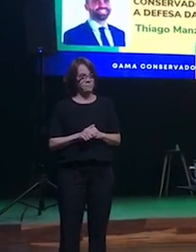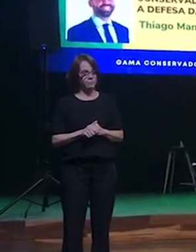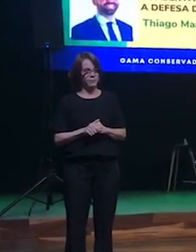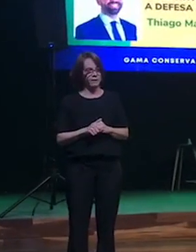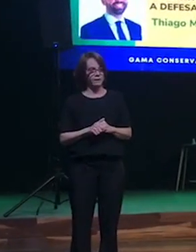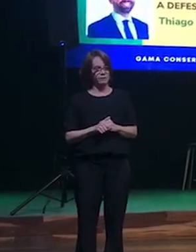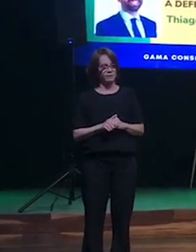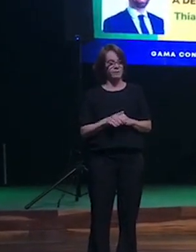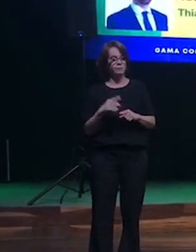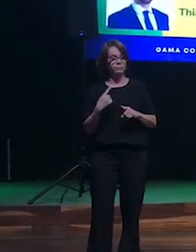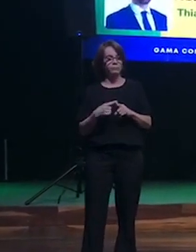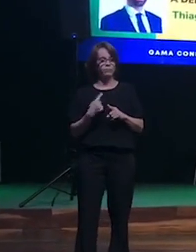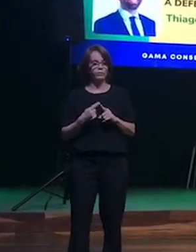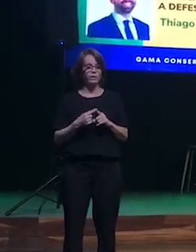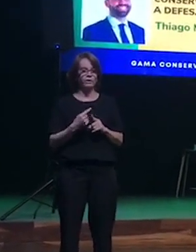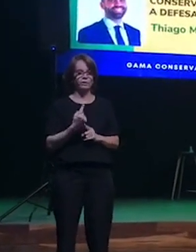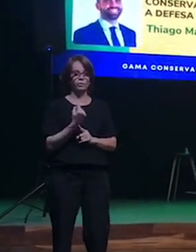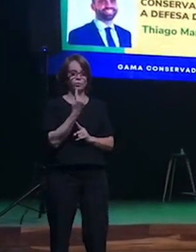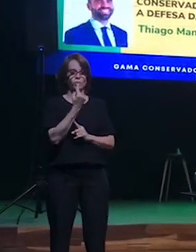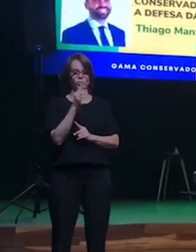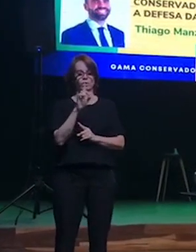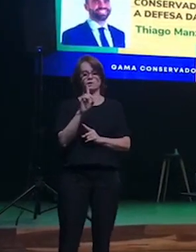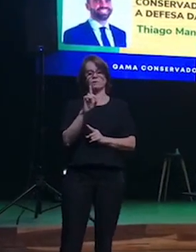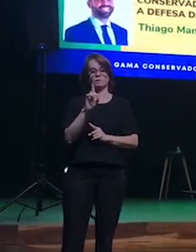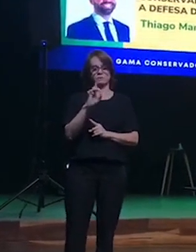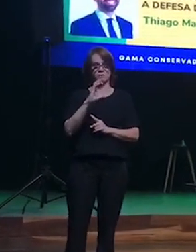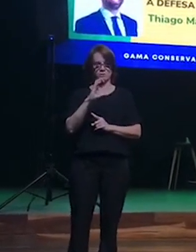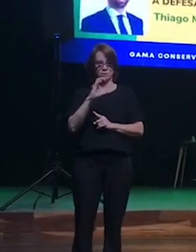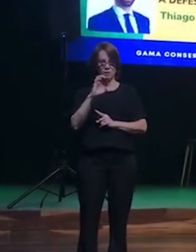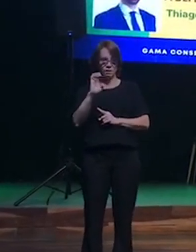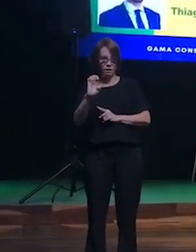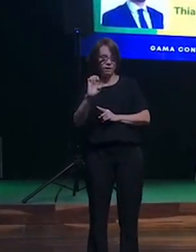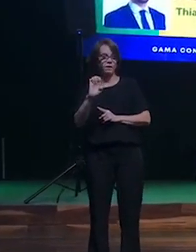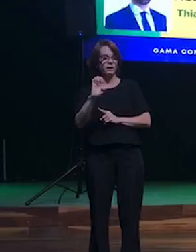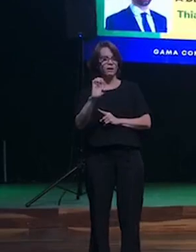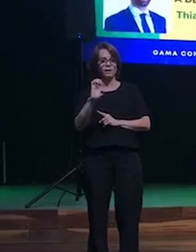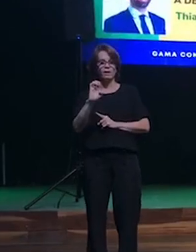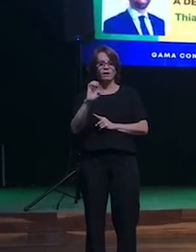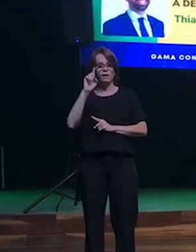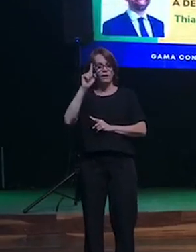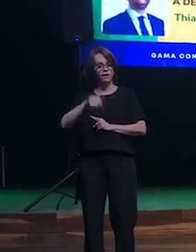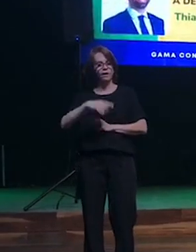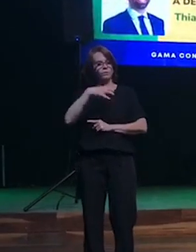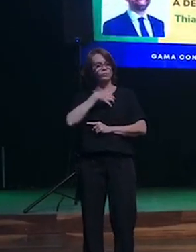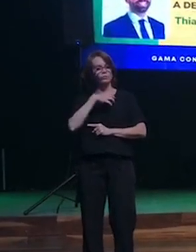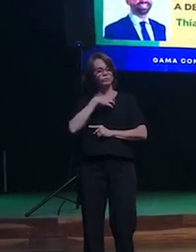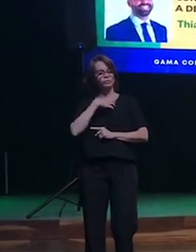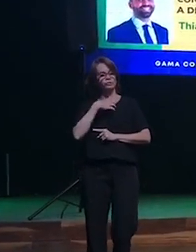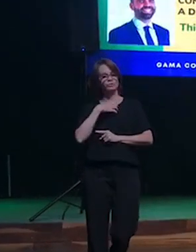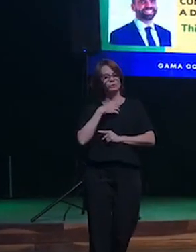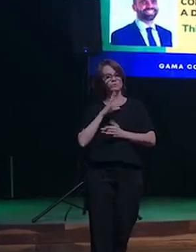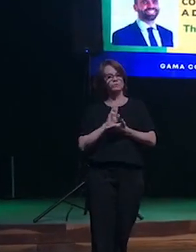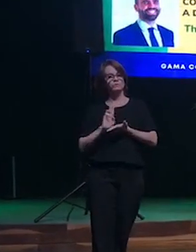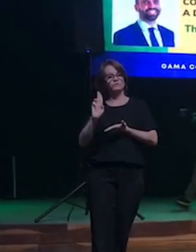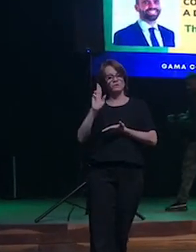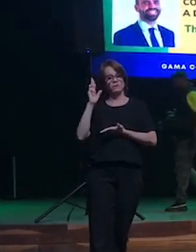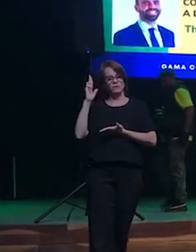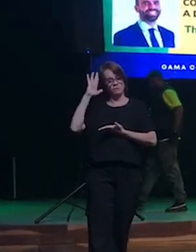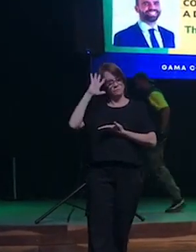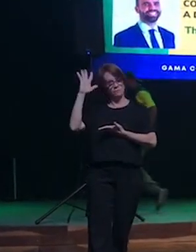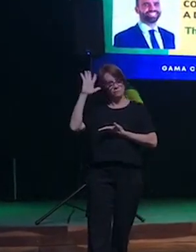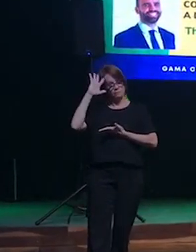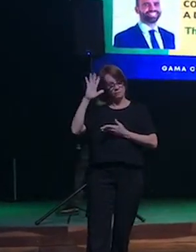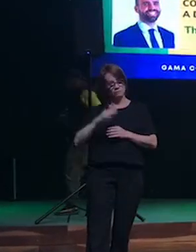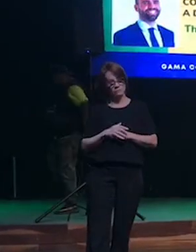Porque um DCE reflete a forma de pensar de uma universidade. Que lindo, gente. Quando alguém de